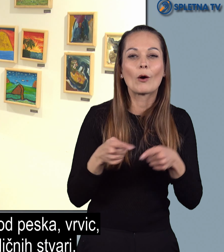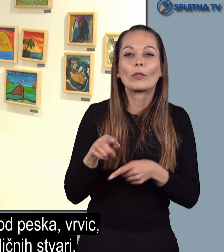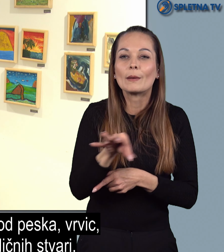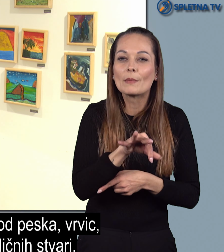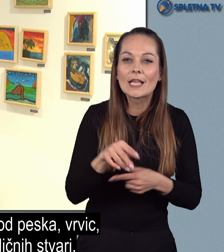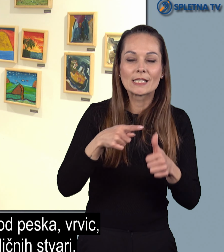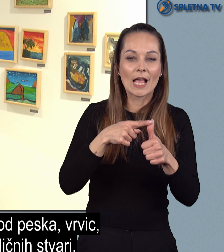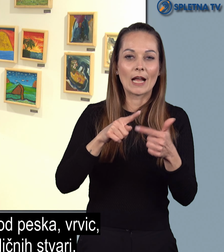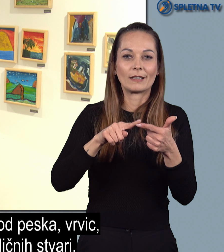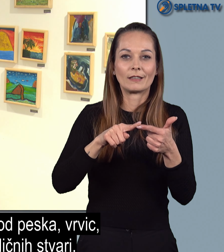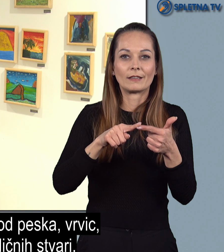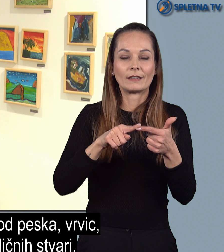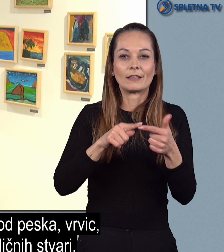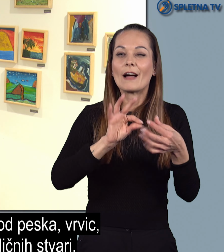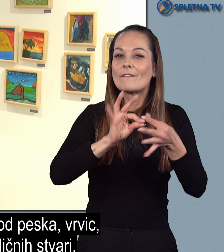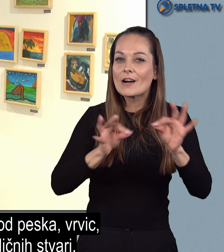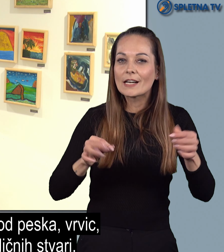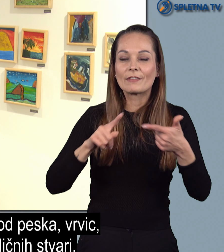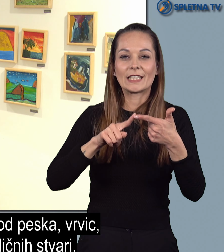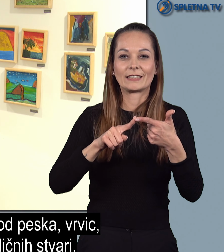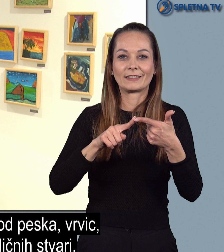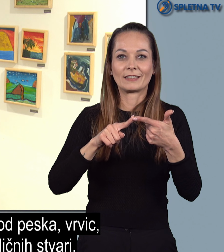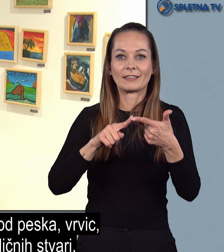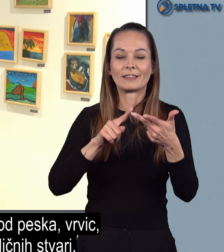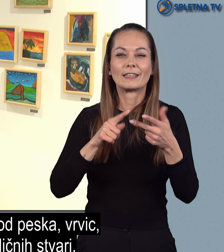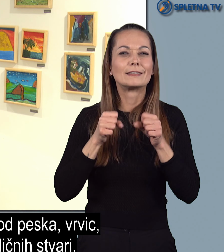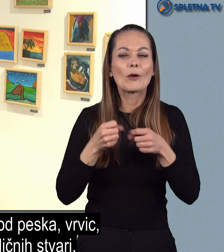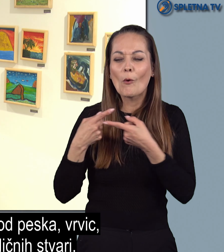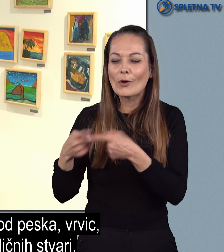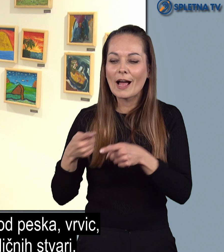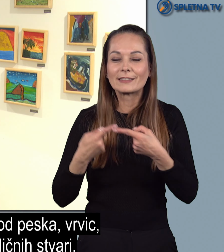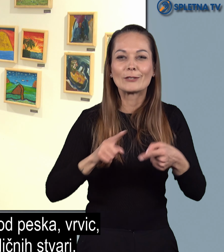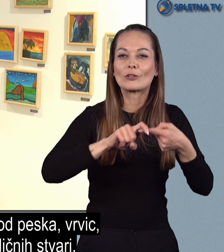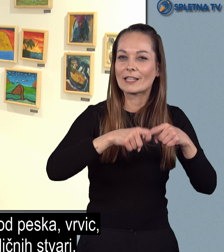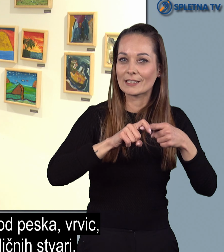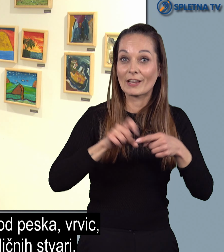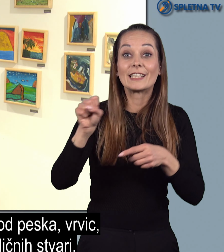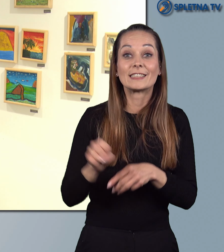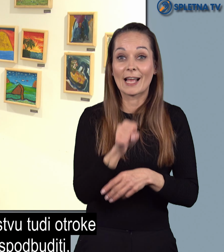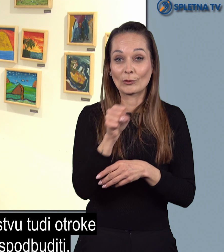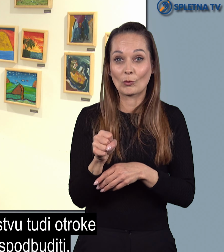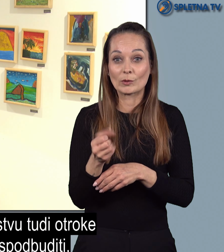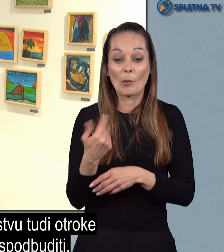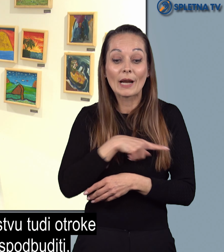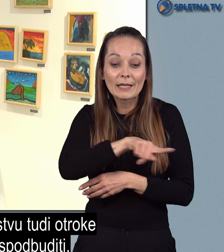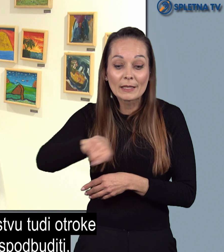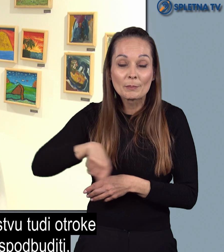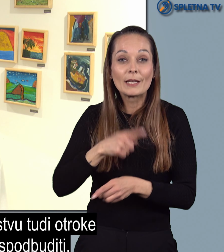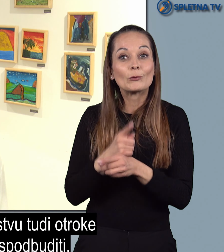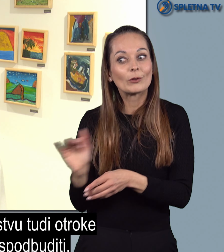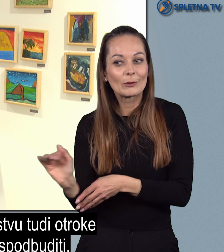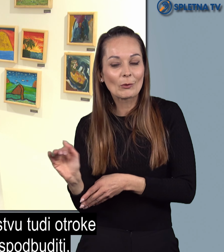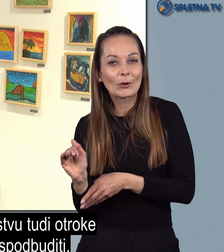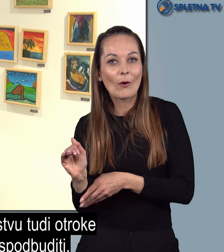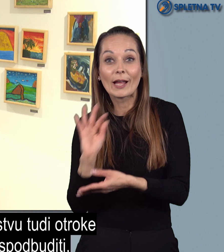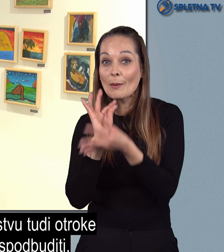različni. Od peska do vrvic, do zelo različnih stvari. Zato smo v bistvu